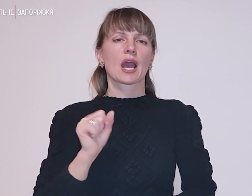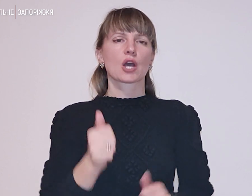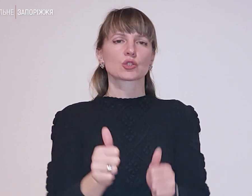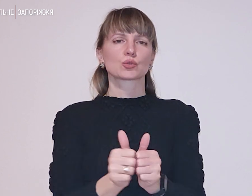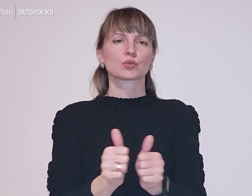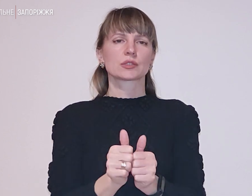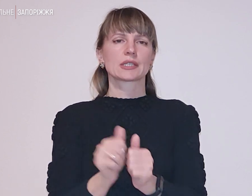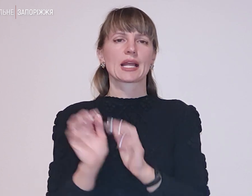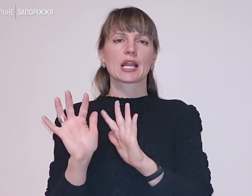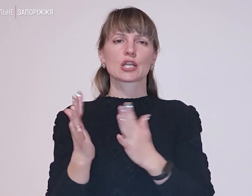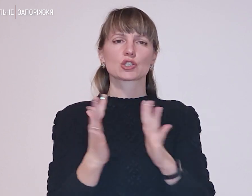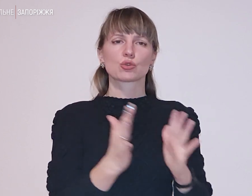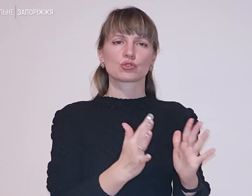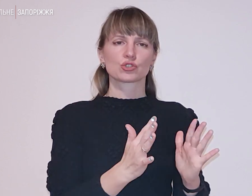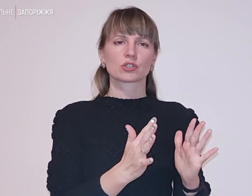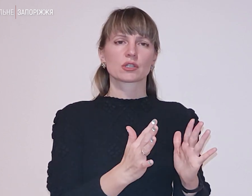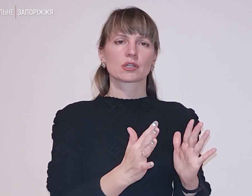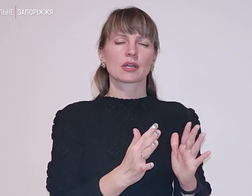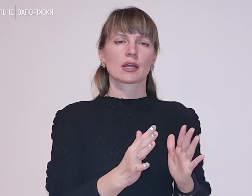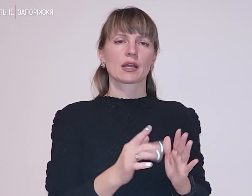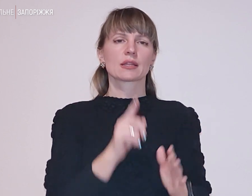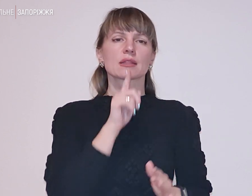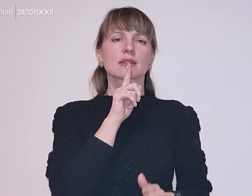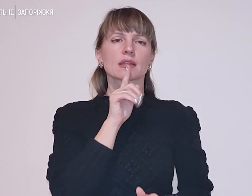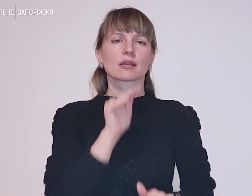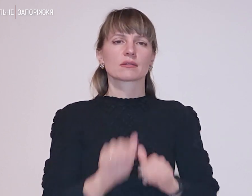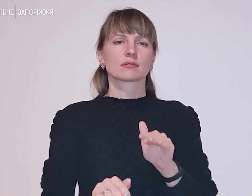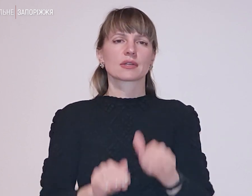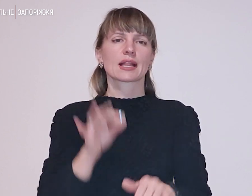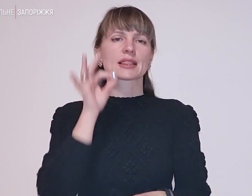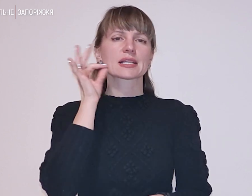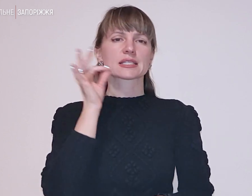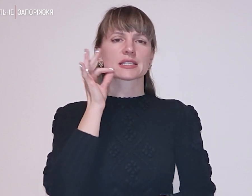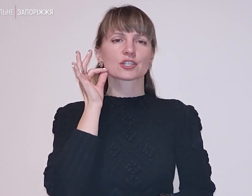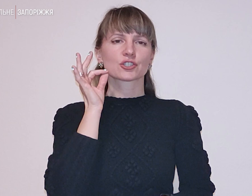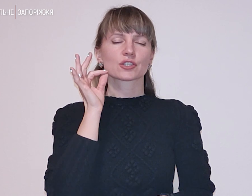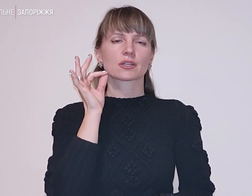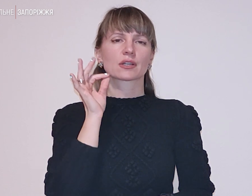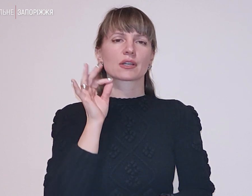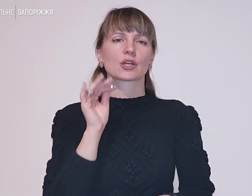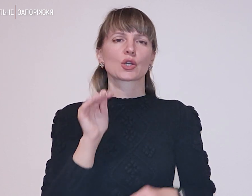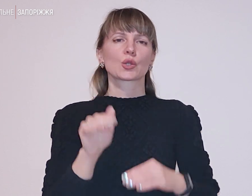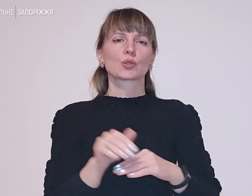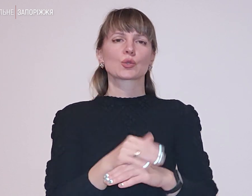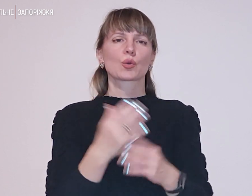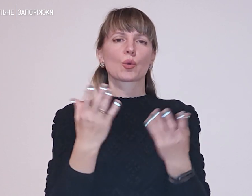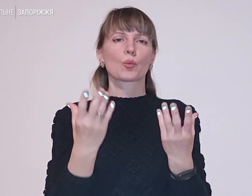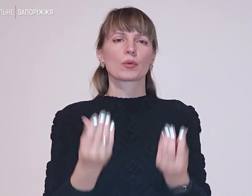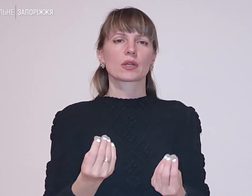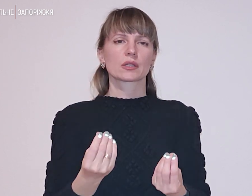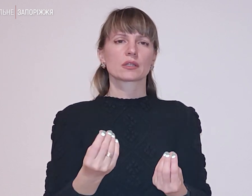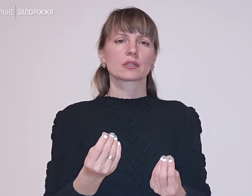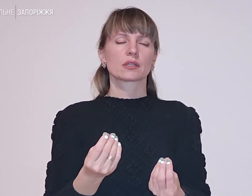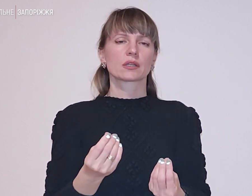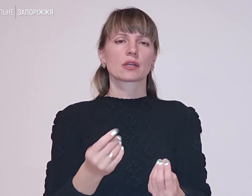сусіднього лісочка підкралася лисичка. «Добрий день!» – гукнула